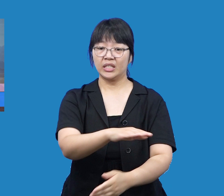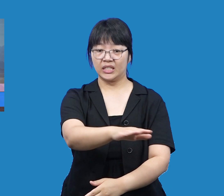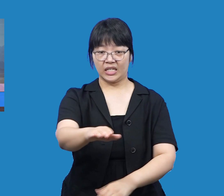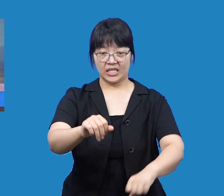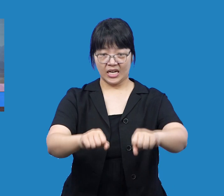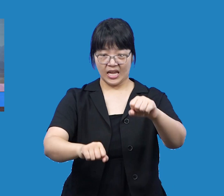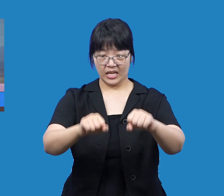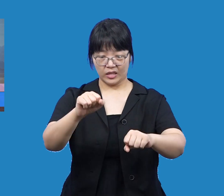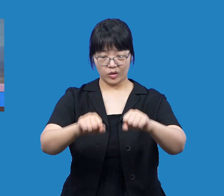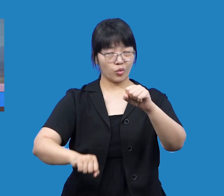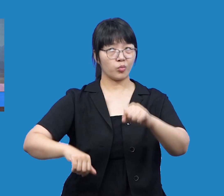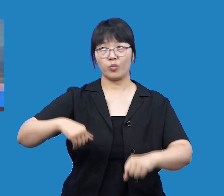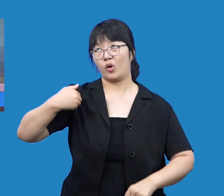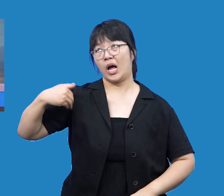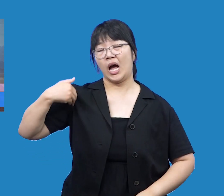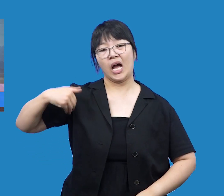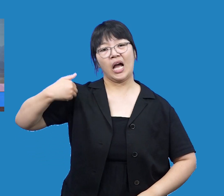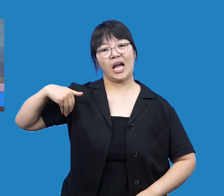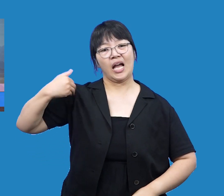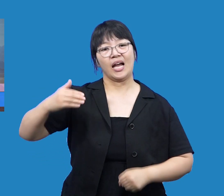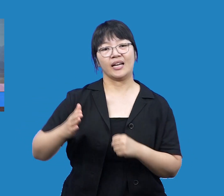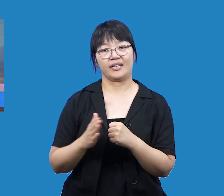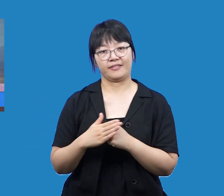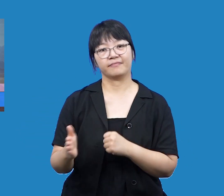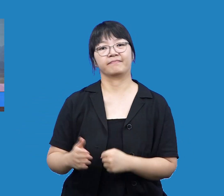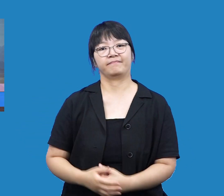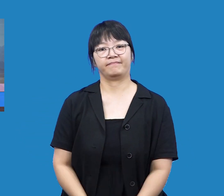하는 것을 알지 못함이니이다.